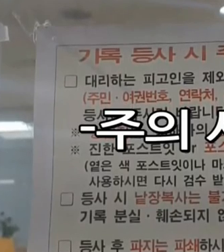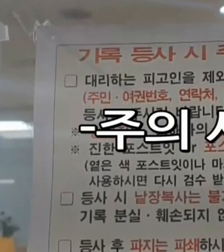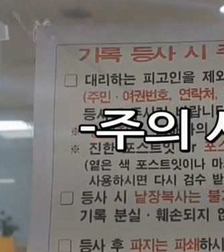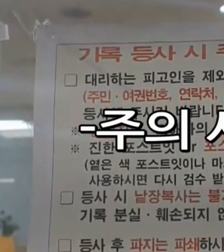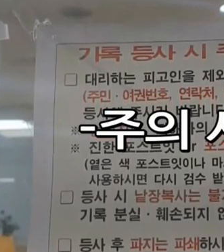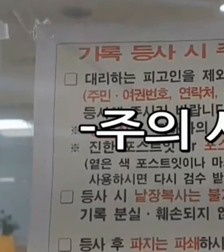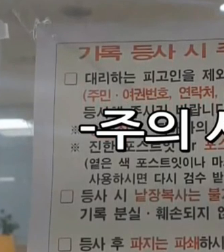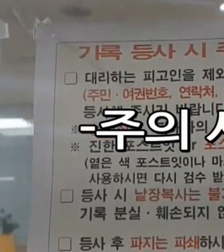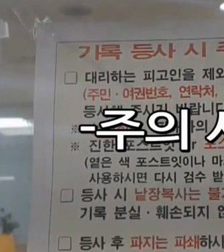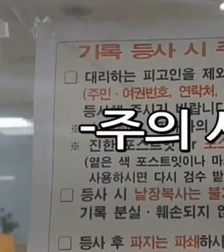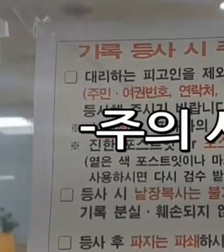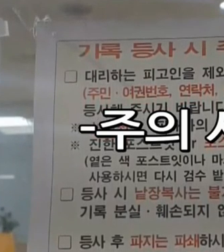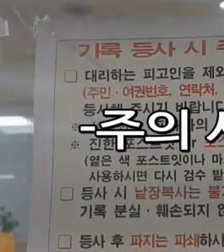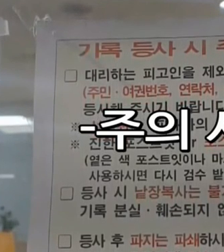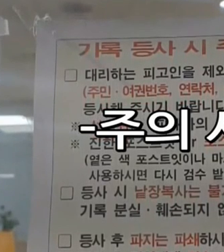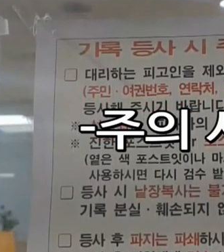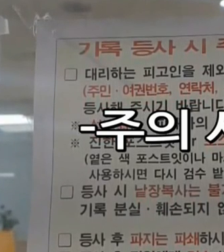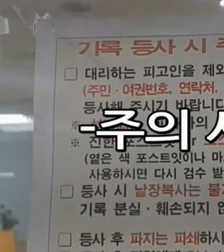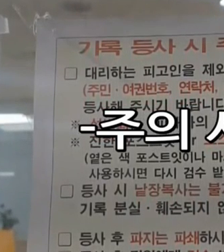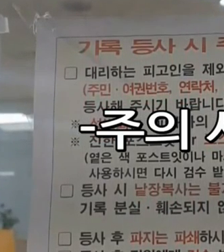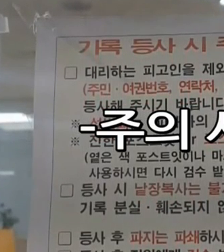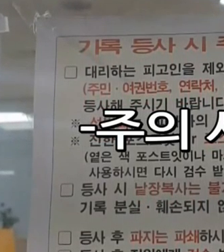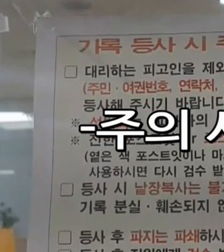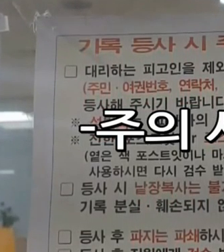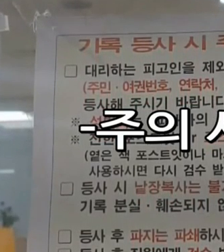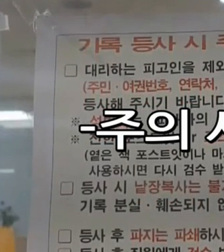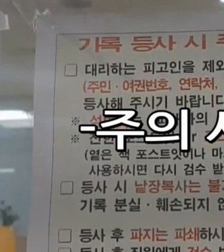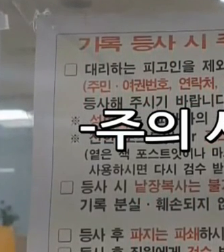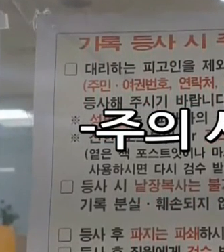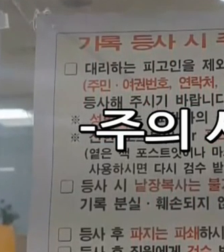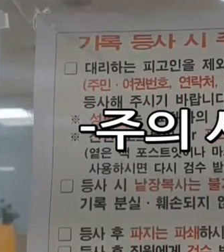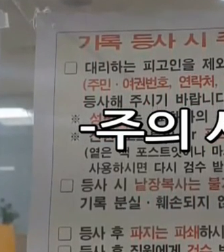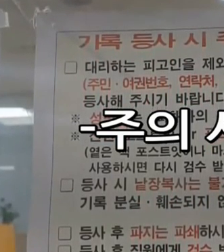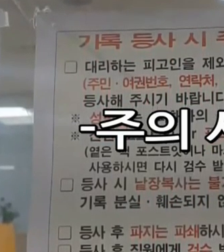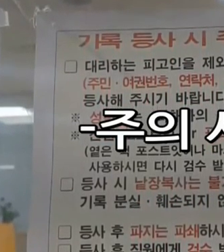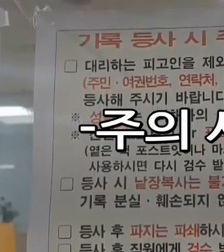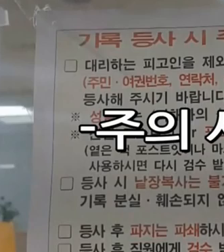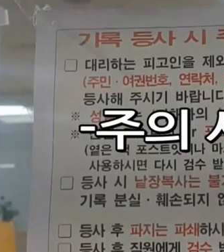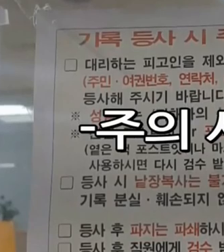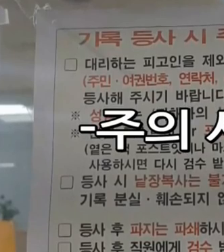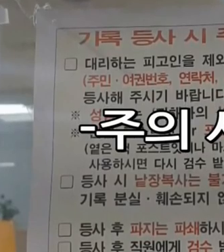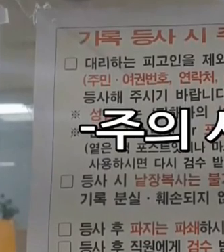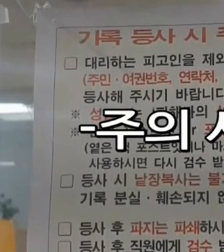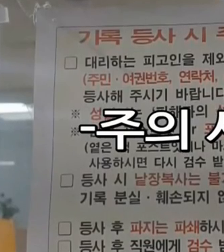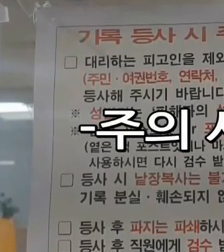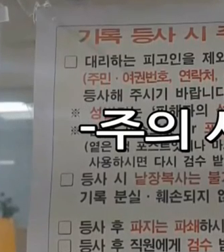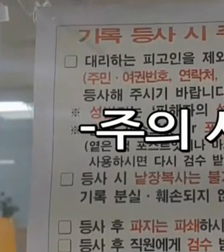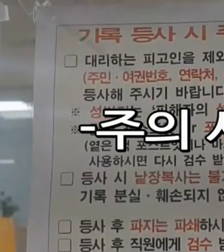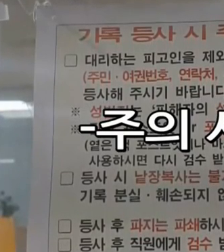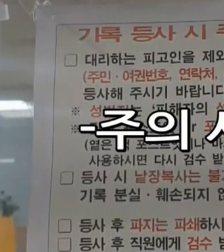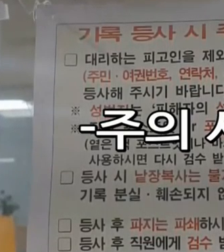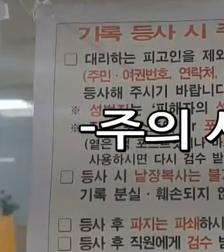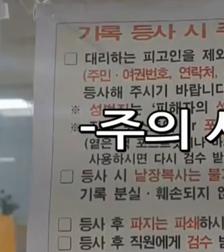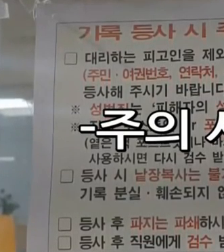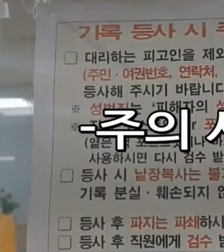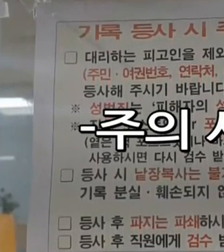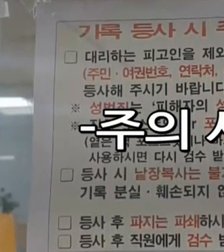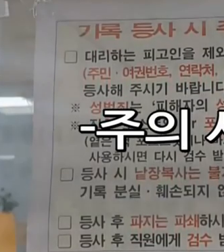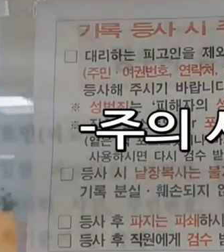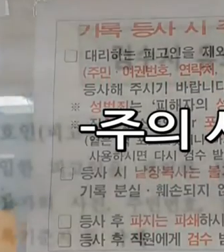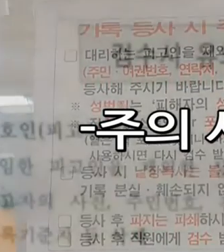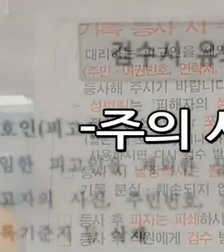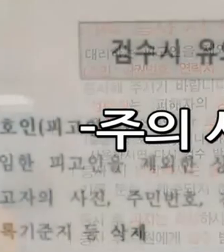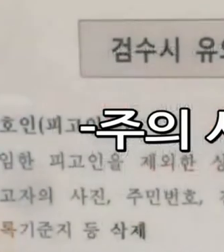생기므로 조심하셔야 합니다. 검찰마다 가려야 되는 부분이 다르지만 대체적으로 주민번호, 핸드폰 번호, 집